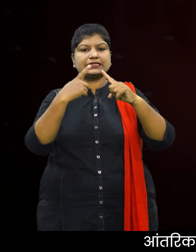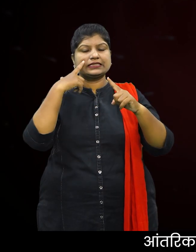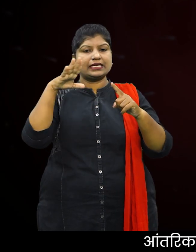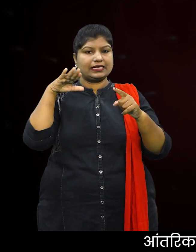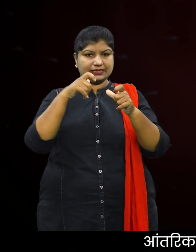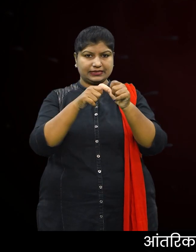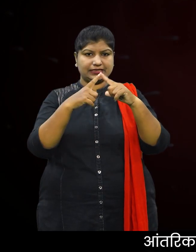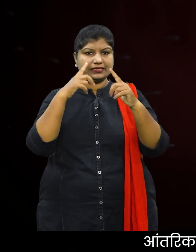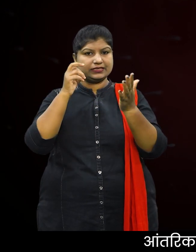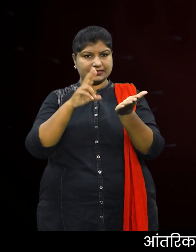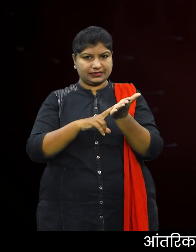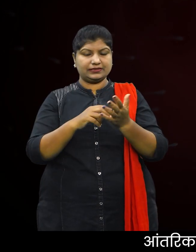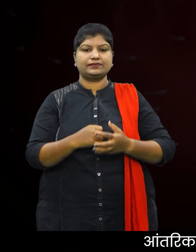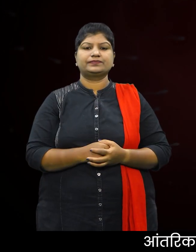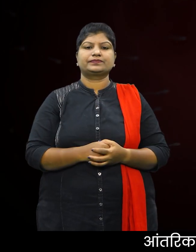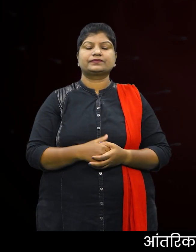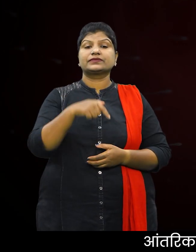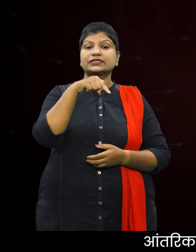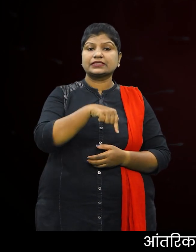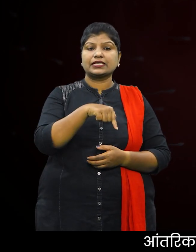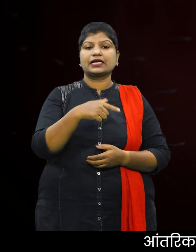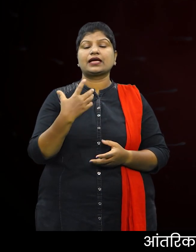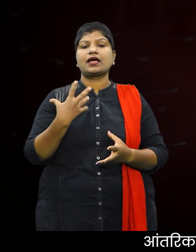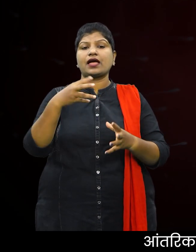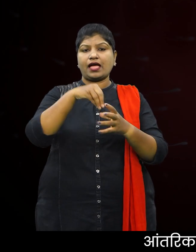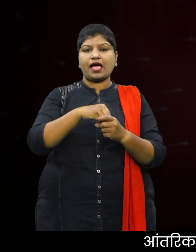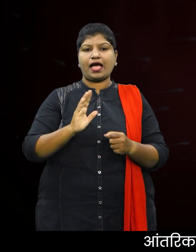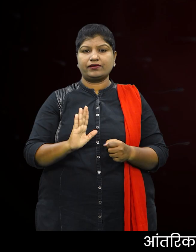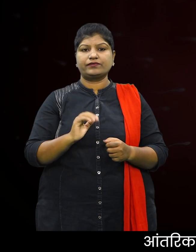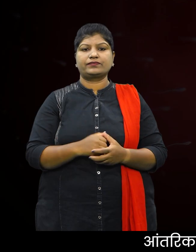आंतरिक निषेचन कई जानवरों में होता है,